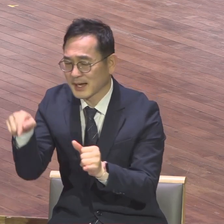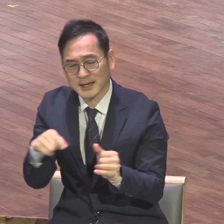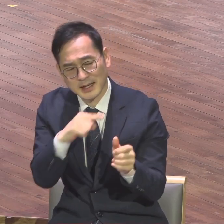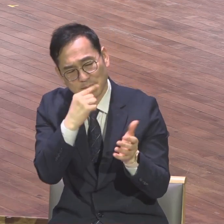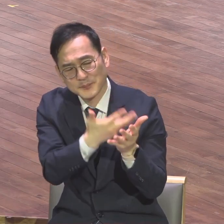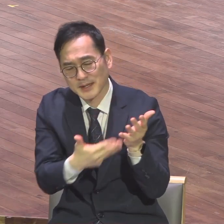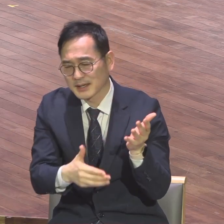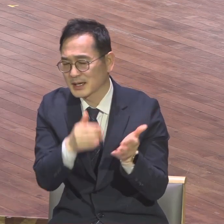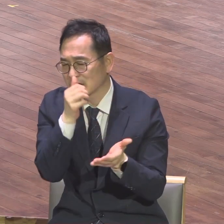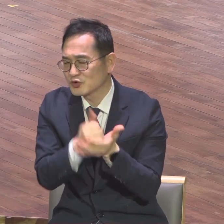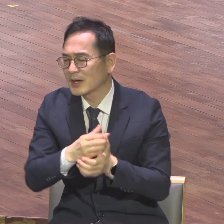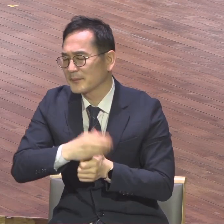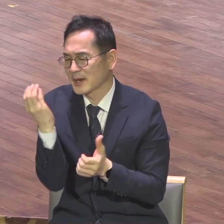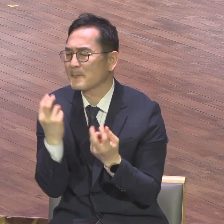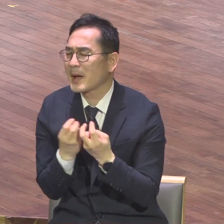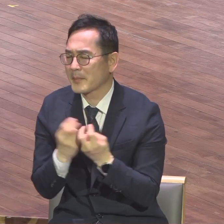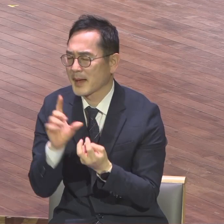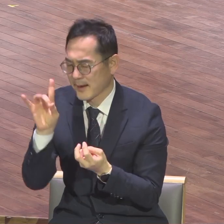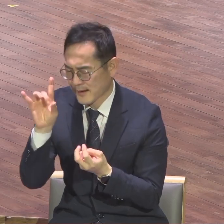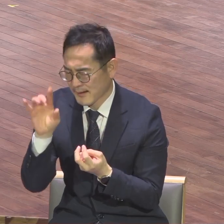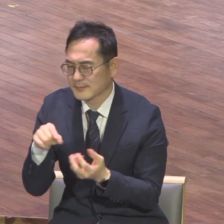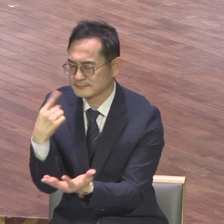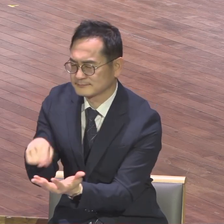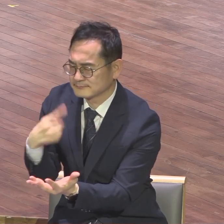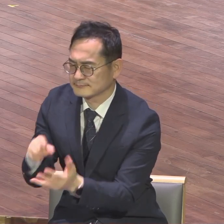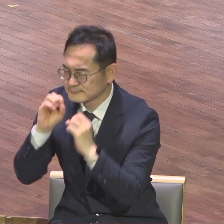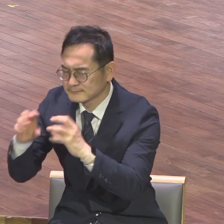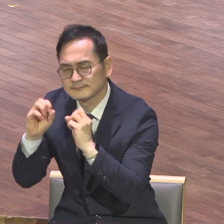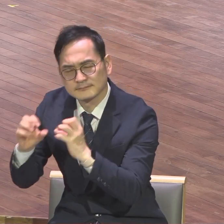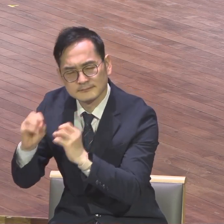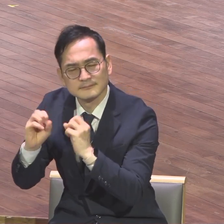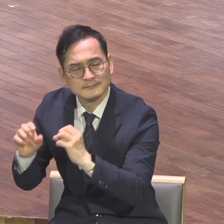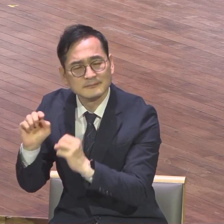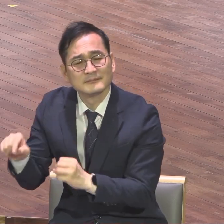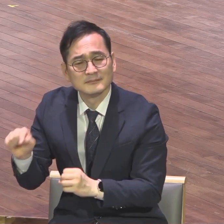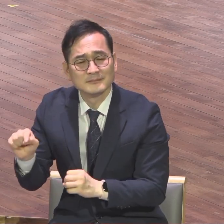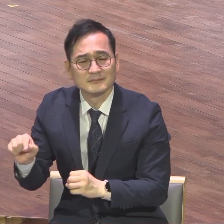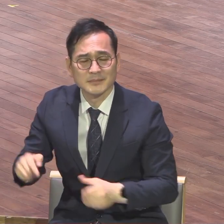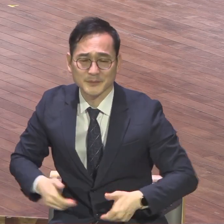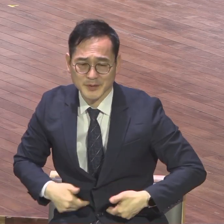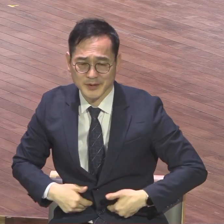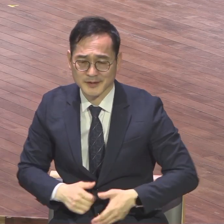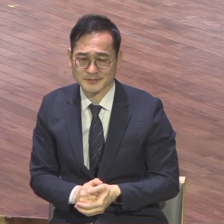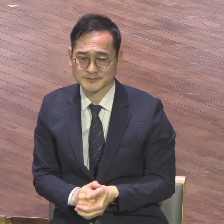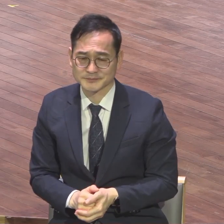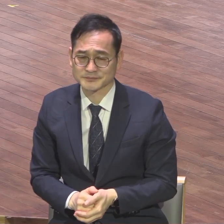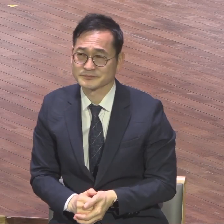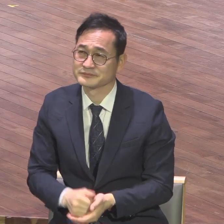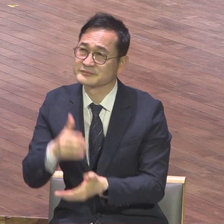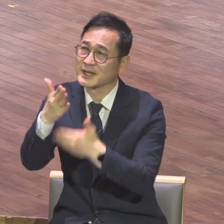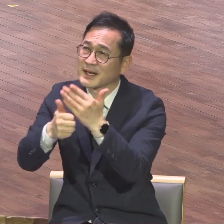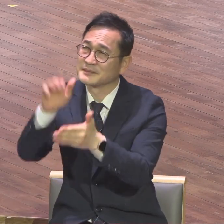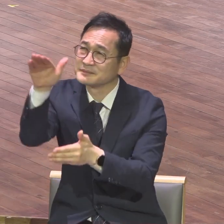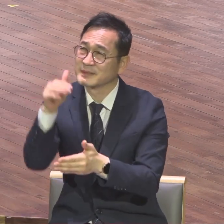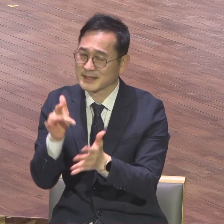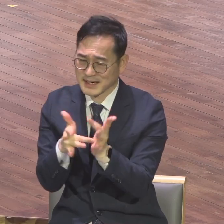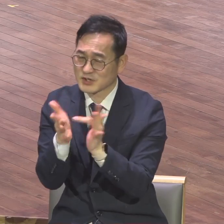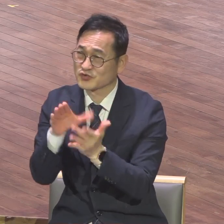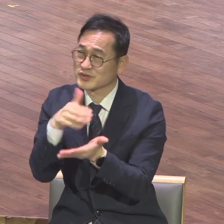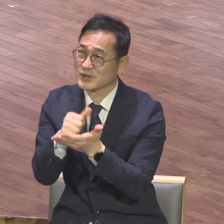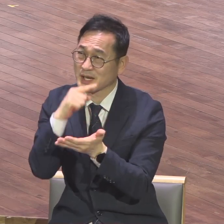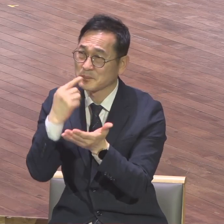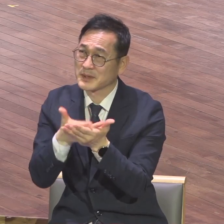그것이 바로 우리가 회복해야 될 유월절 신앙인 줄 믿습니다. 주여 내 마음에 예수 그리스도의